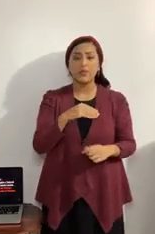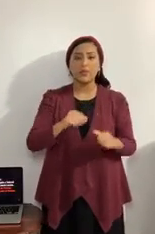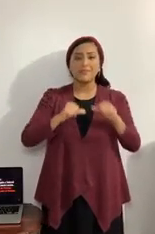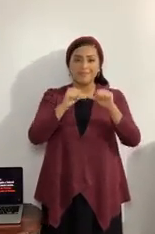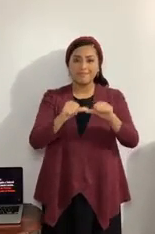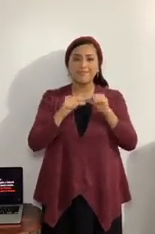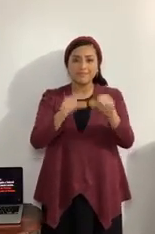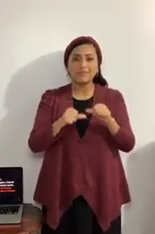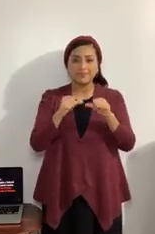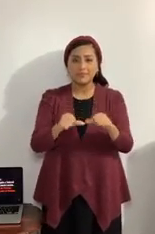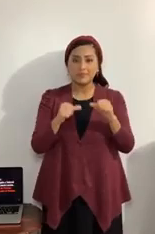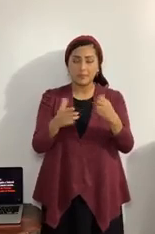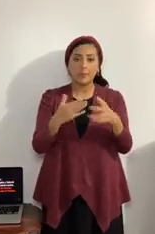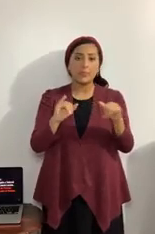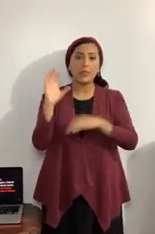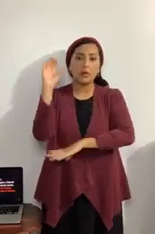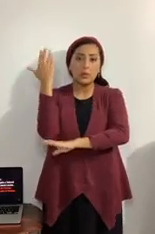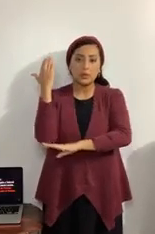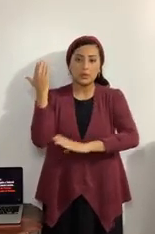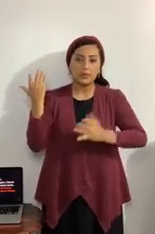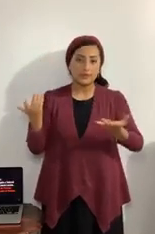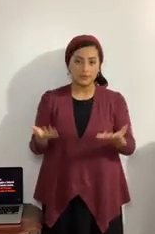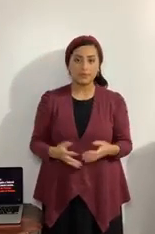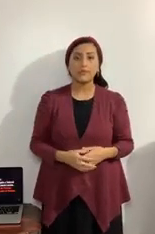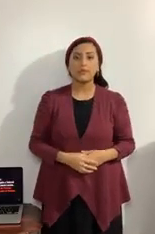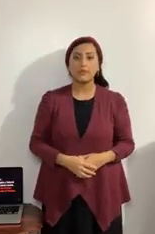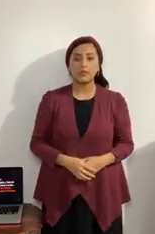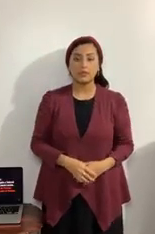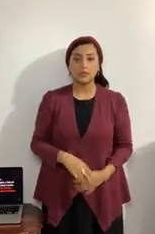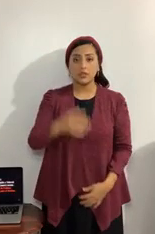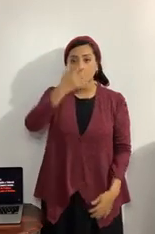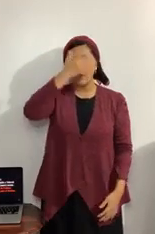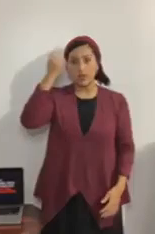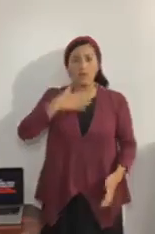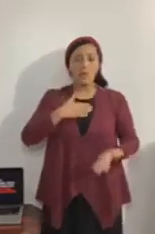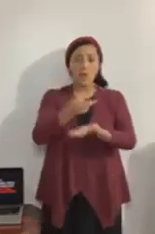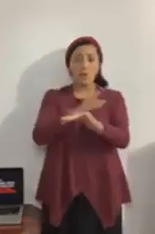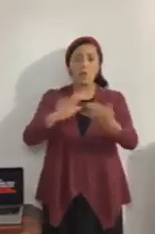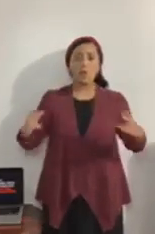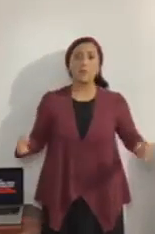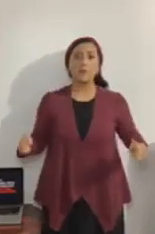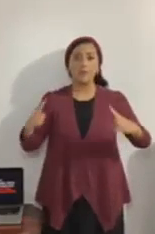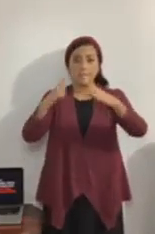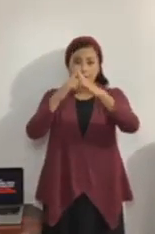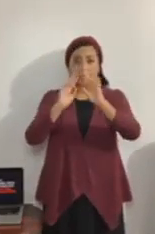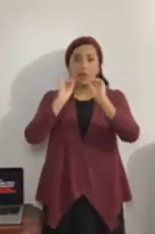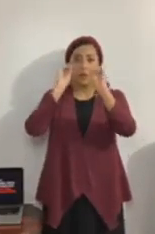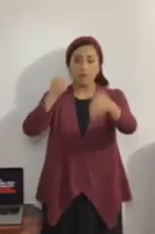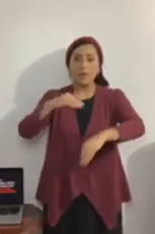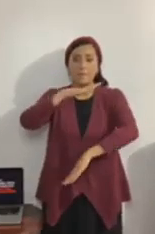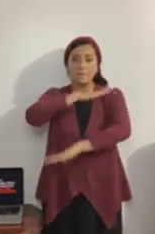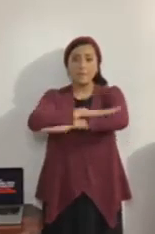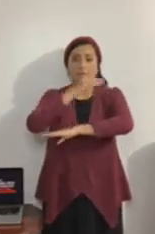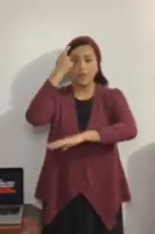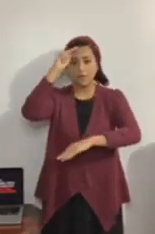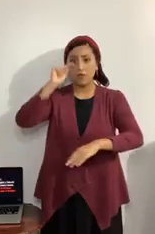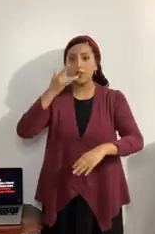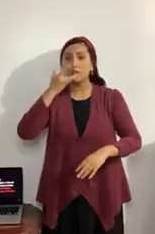celebrar, como la Navidad? Que olvidáis mi Kadosh monte, que ponéis mesa para la fortuna y suministráis libaciones para